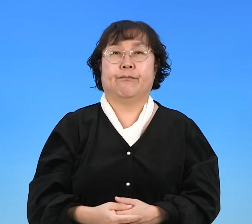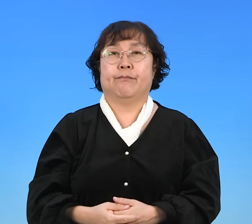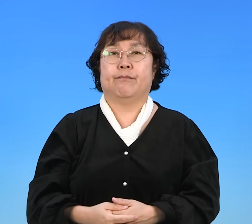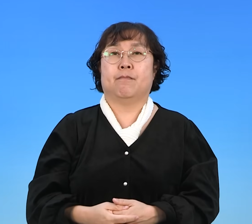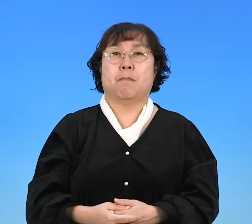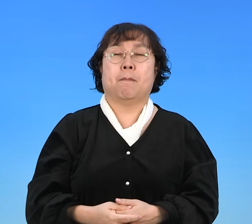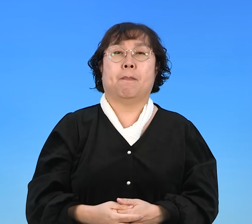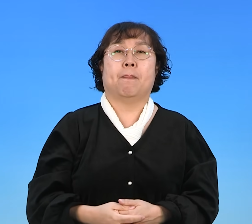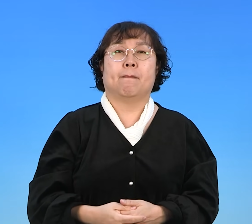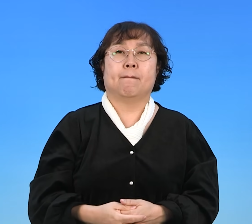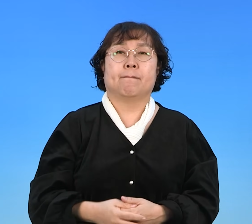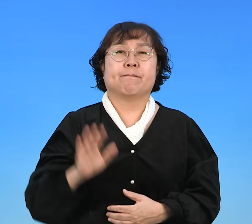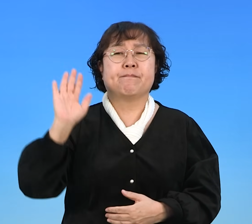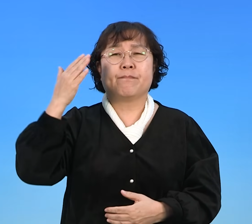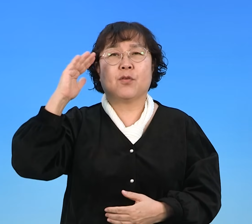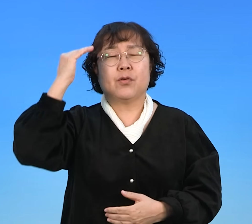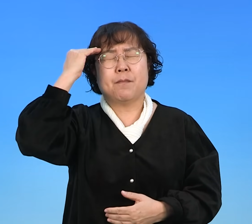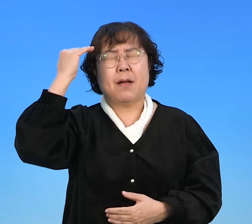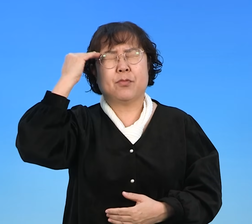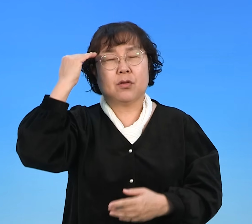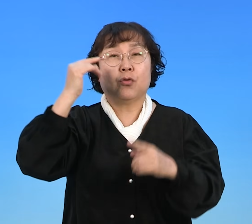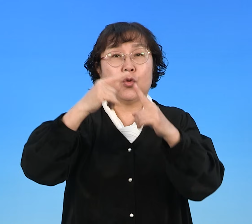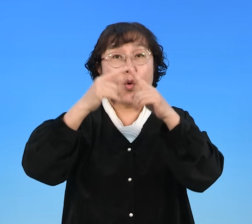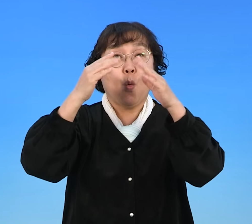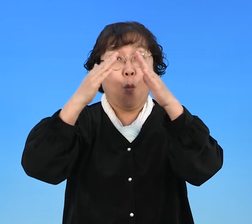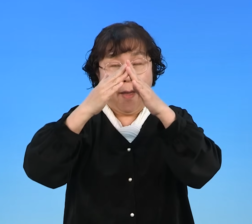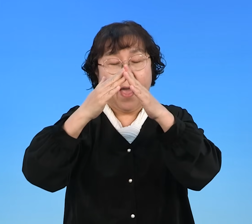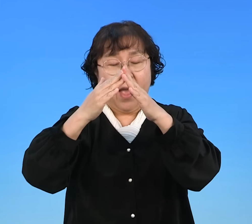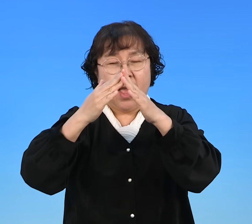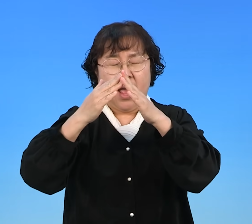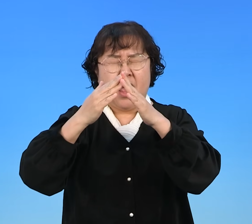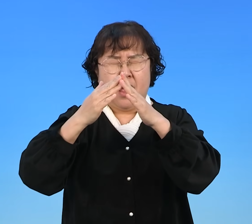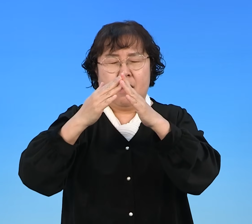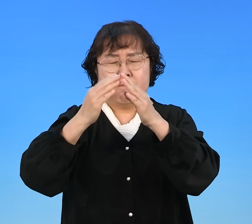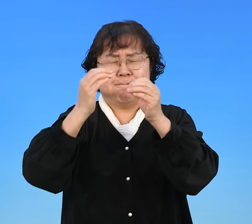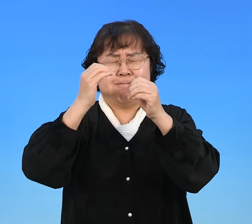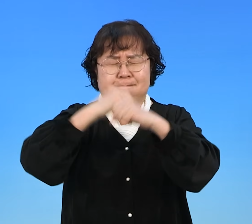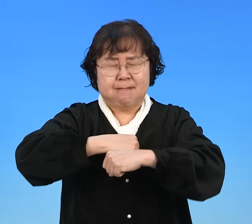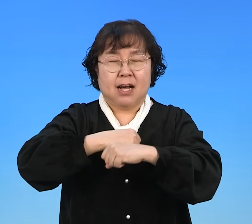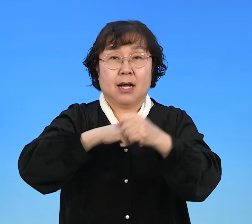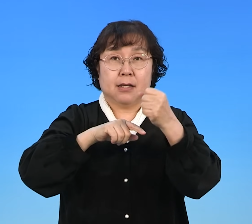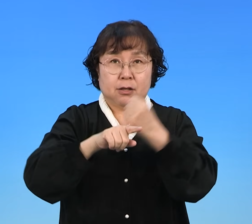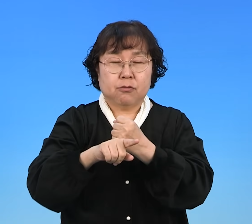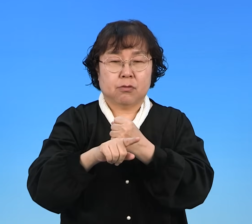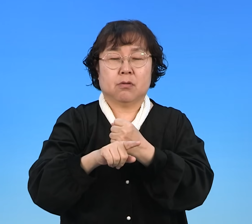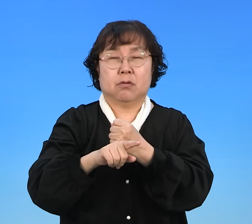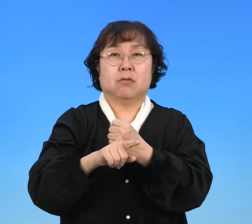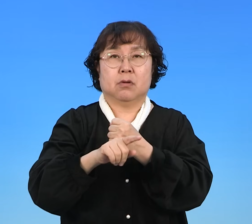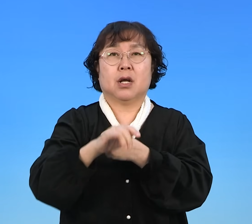이쯤 한국 교회가 왜 이 모양이 됐는지 다 고백해야 될 때가 됐다고 생각하거든요.